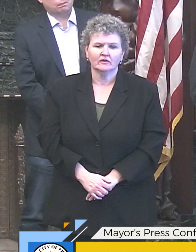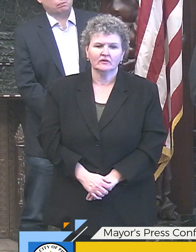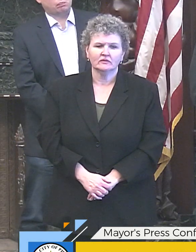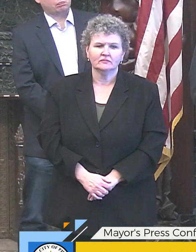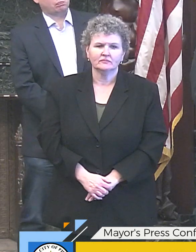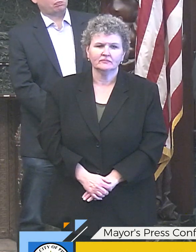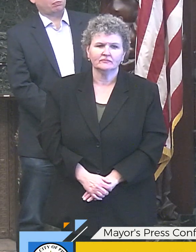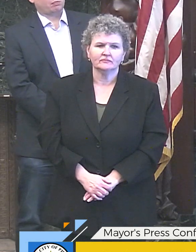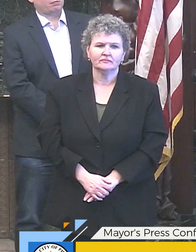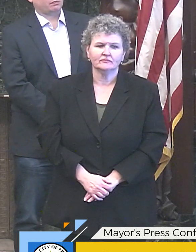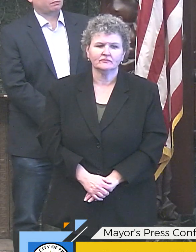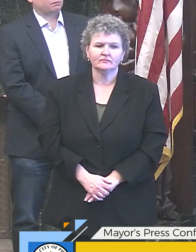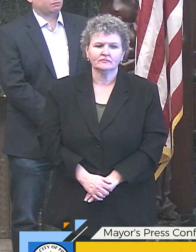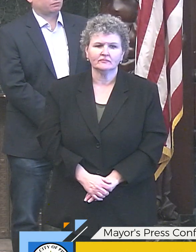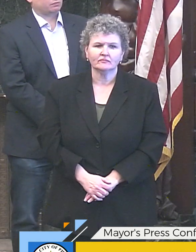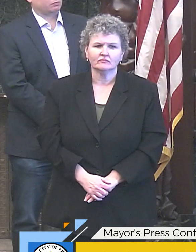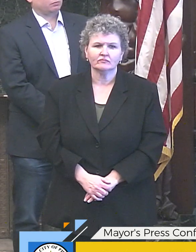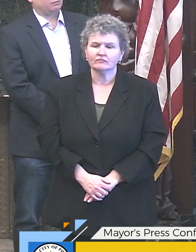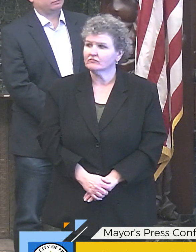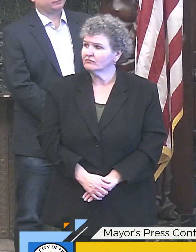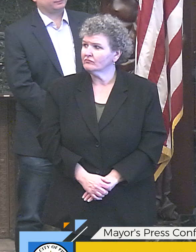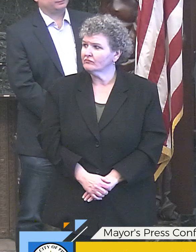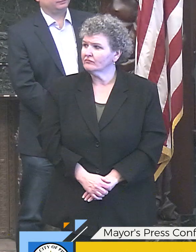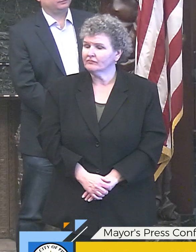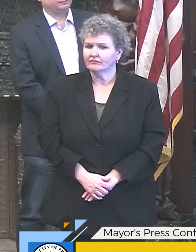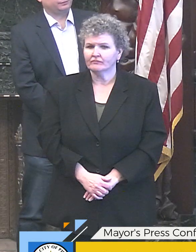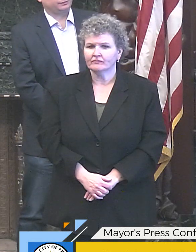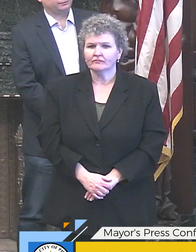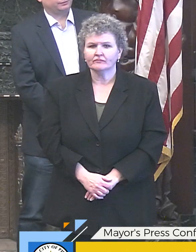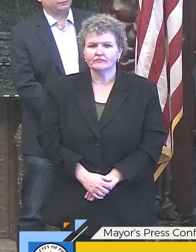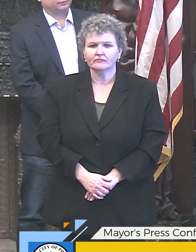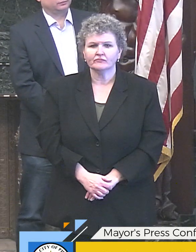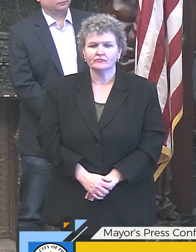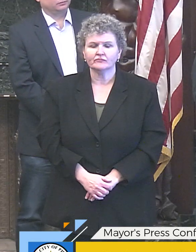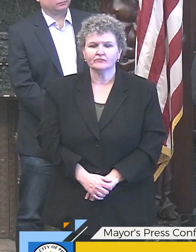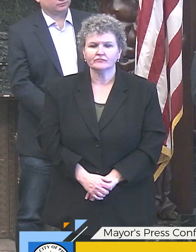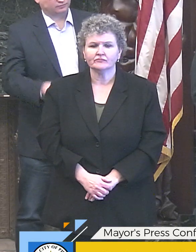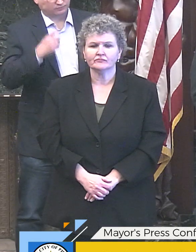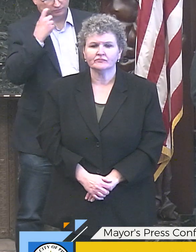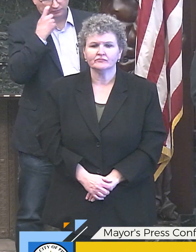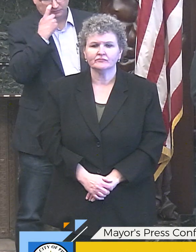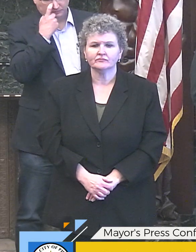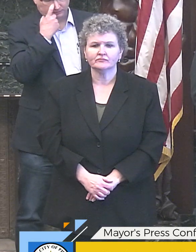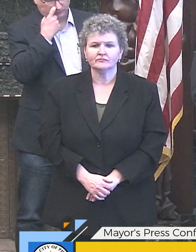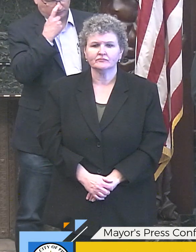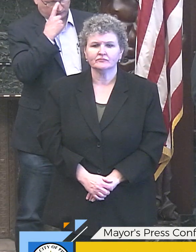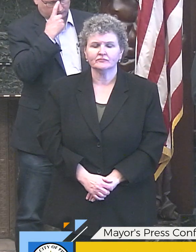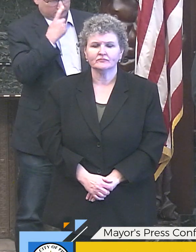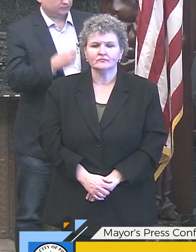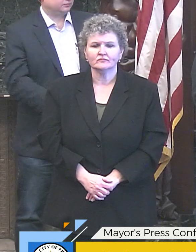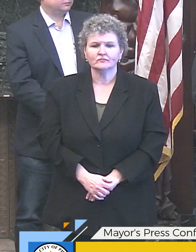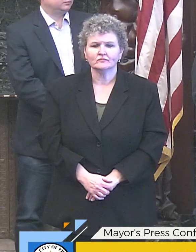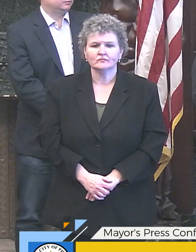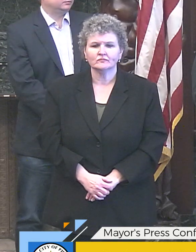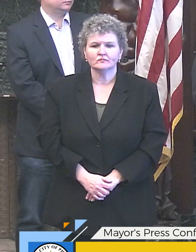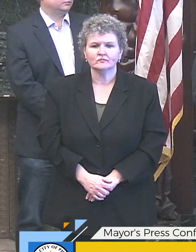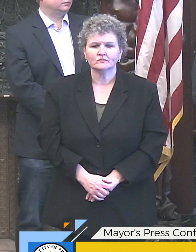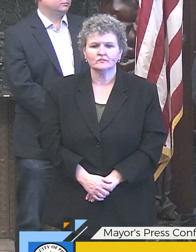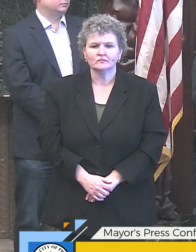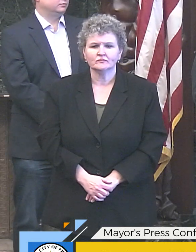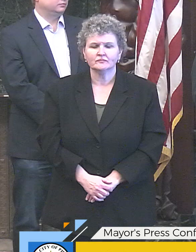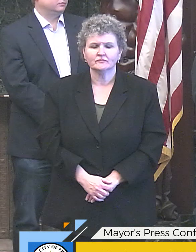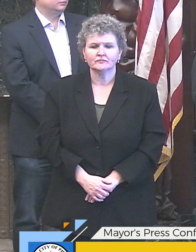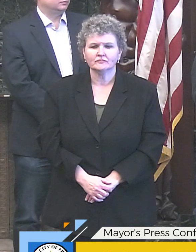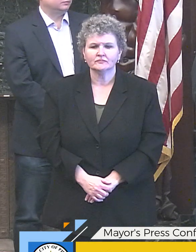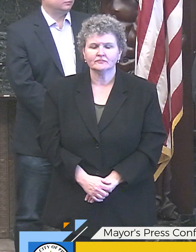como tan fácil de conseguir y de encontrar, o sea, de ir directamente a donde está la ayuda. And just to let you know that